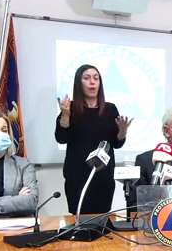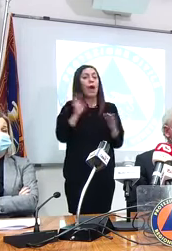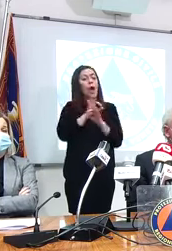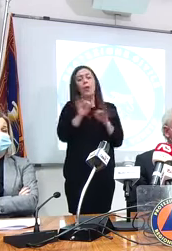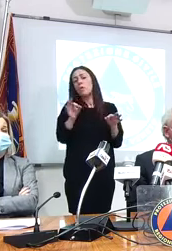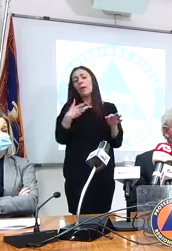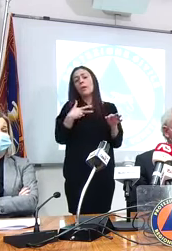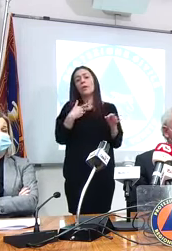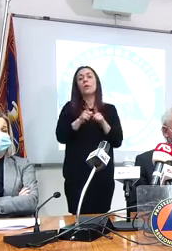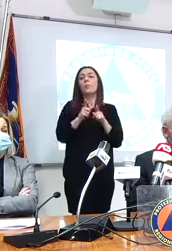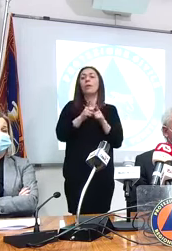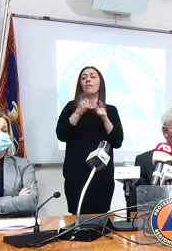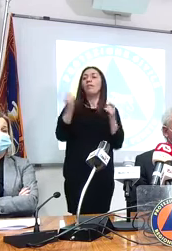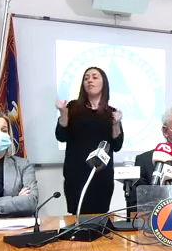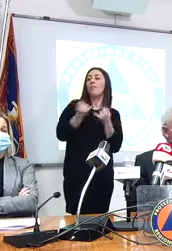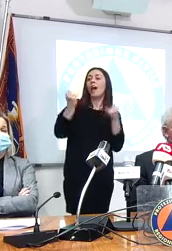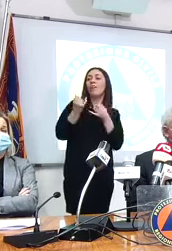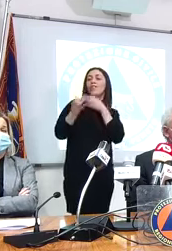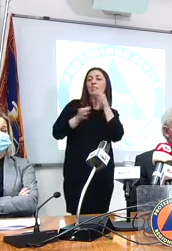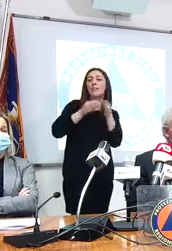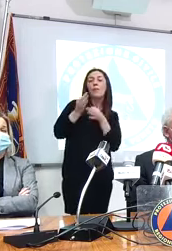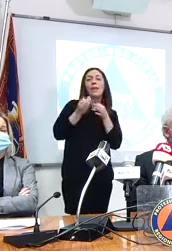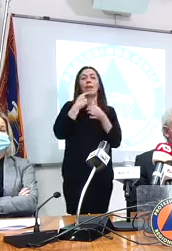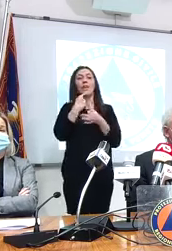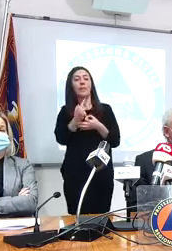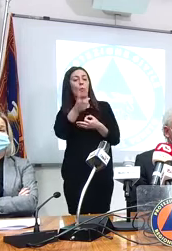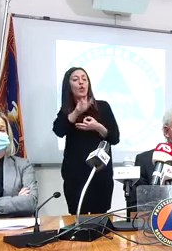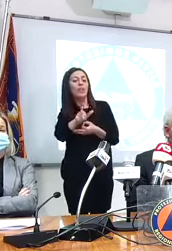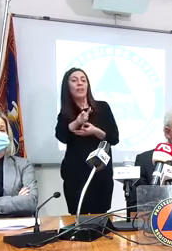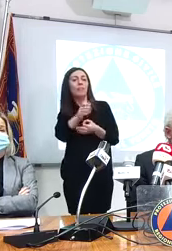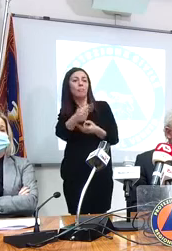non sono facilmente spiegabili con un unico motivo.